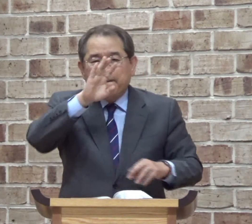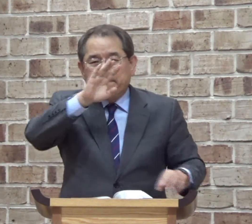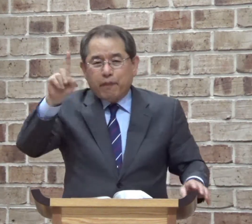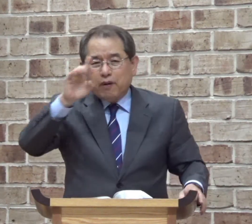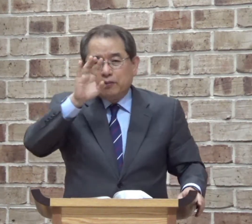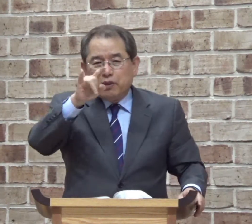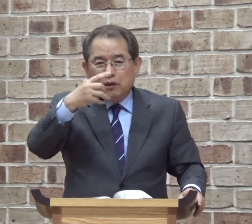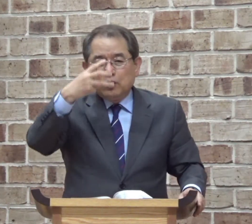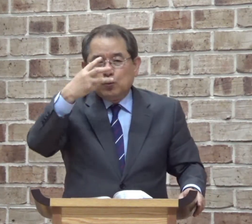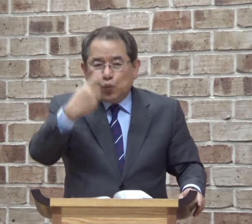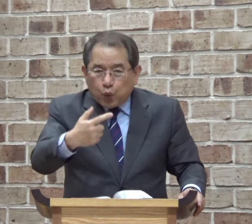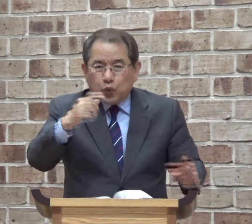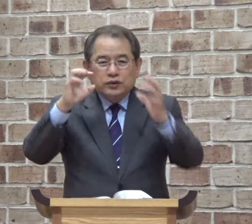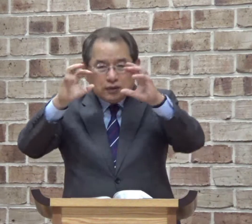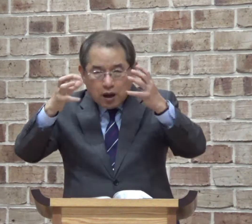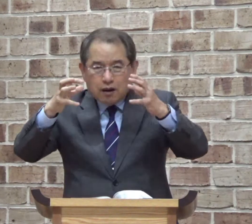바벨론 왕국의 왕이었는데